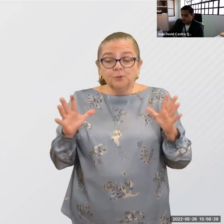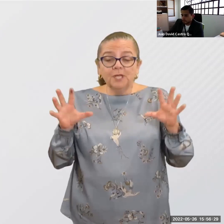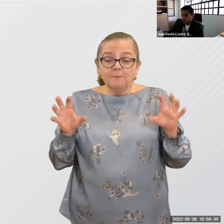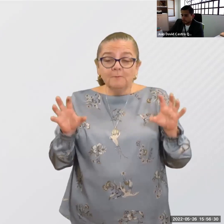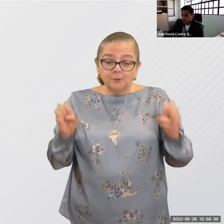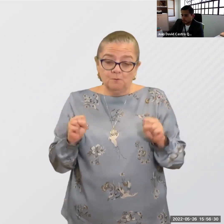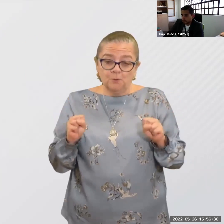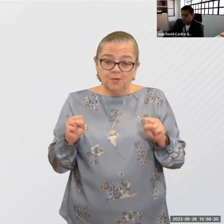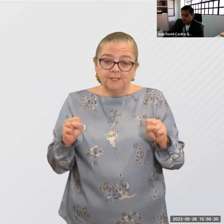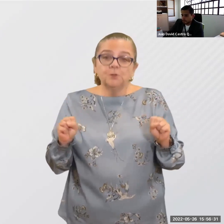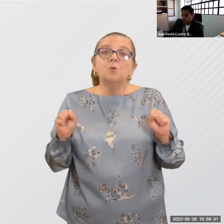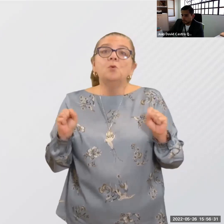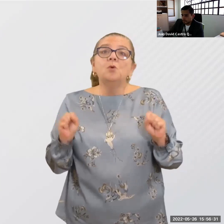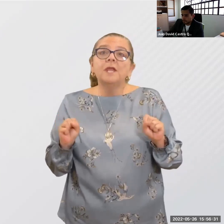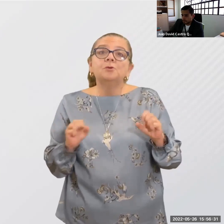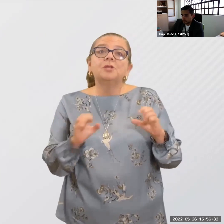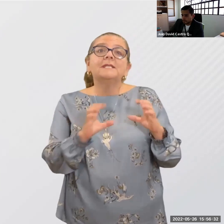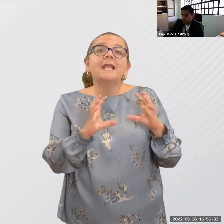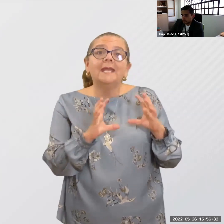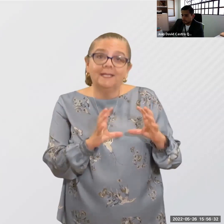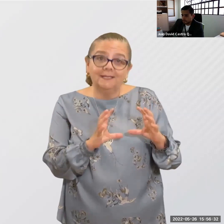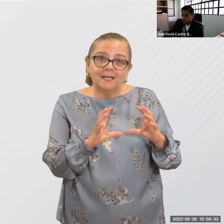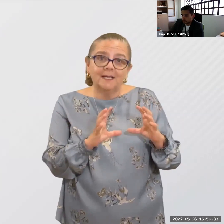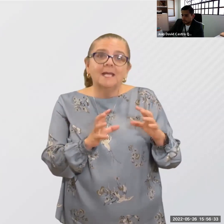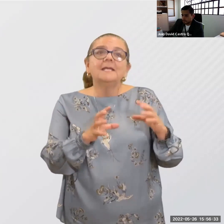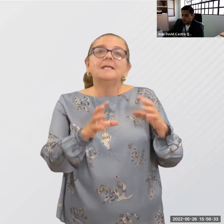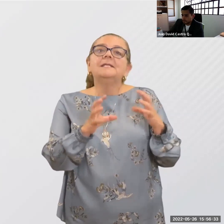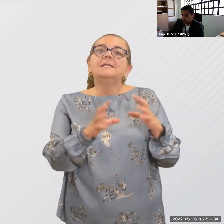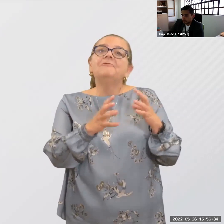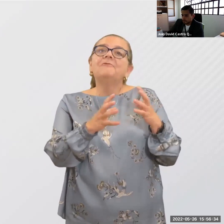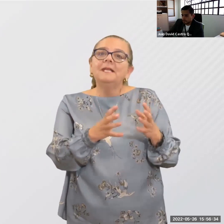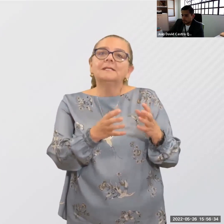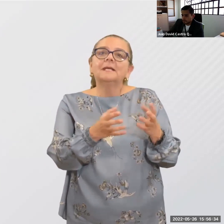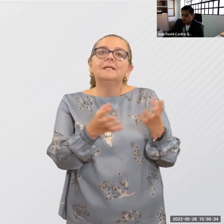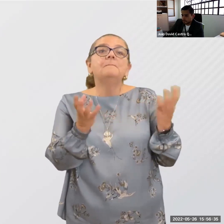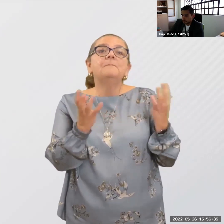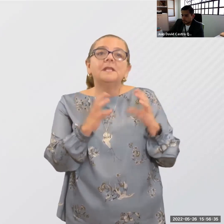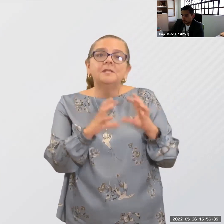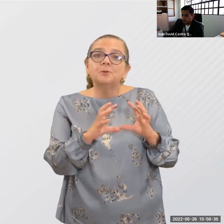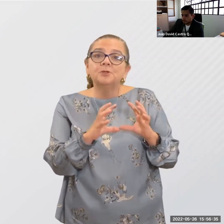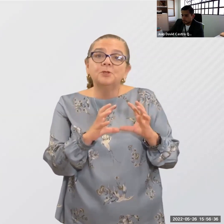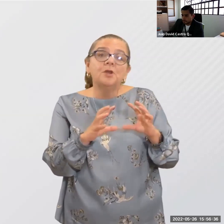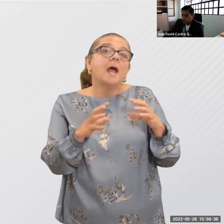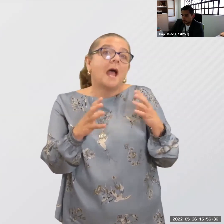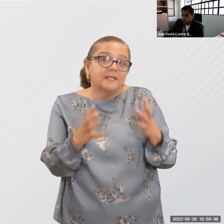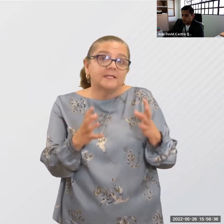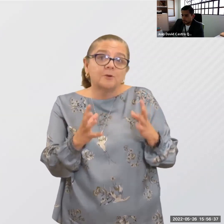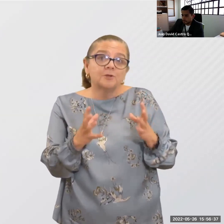tiene varios componentes. Uno de ellos es la genética. Existen familias que tienen predisposición a desarrollar